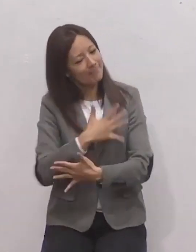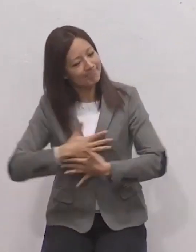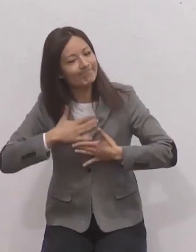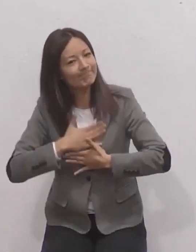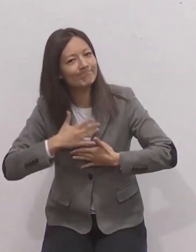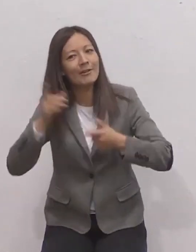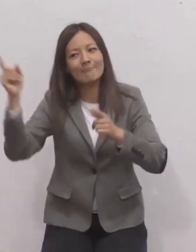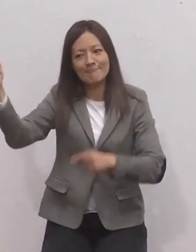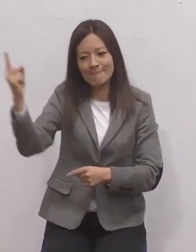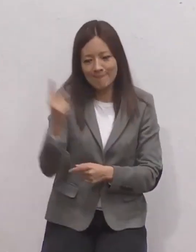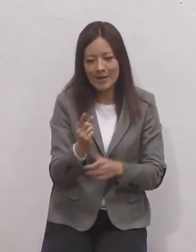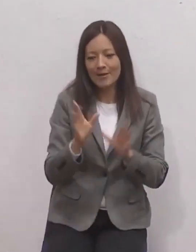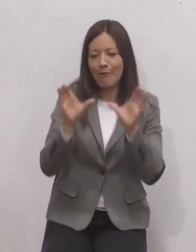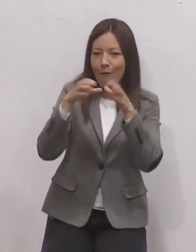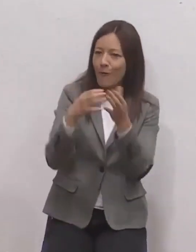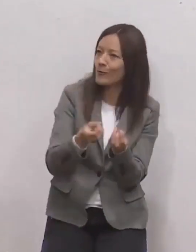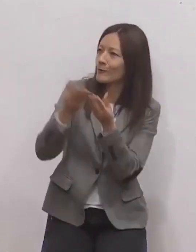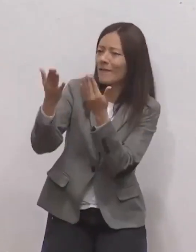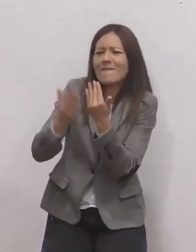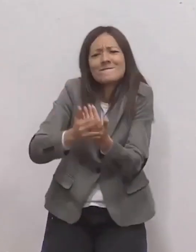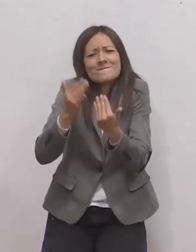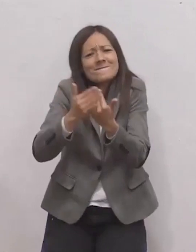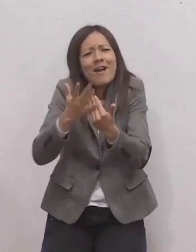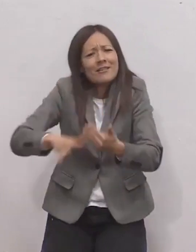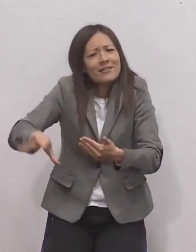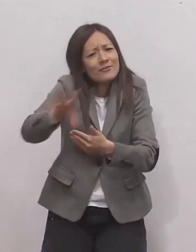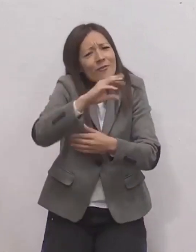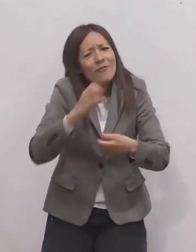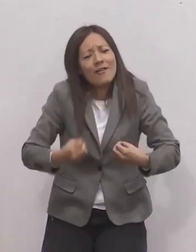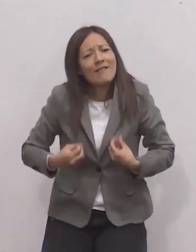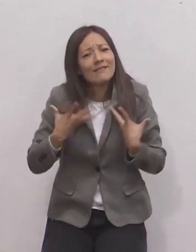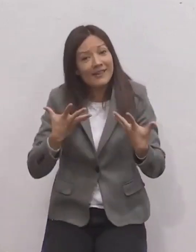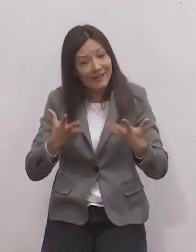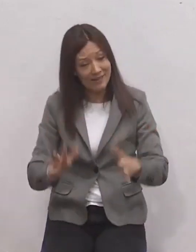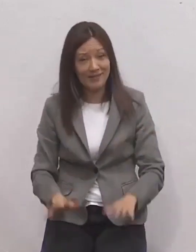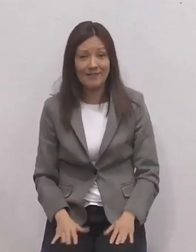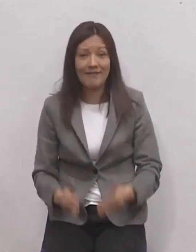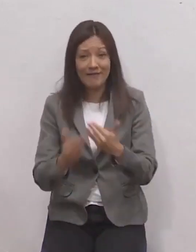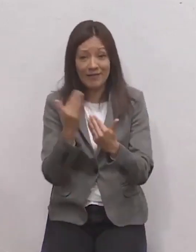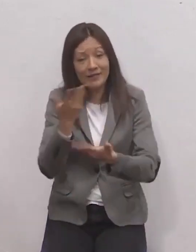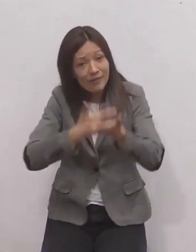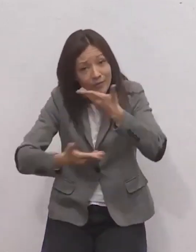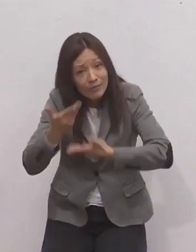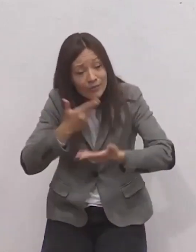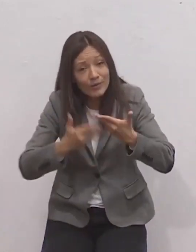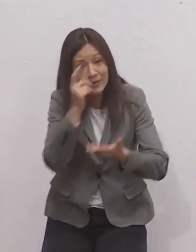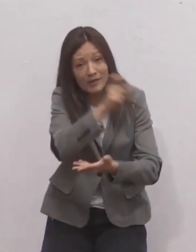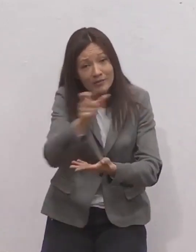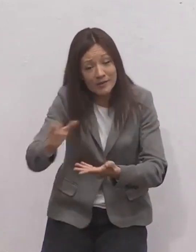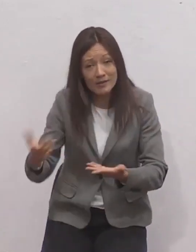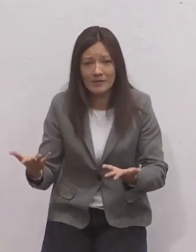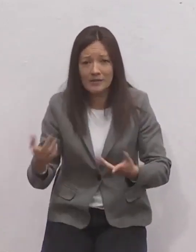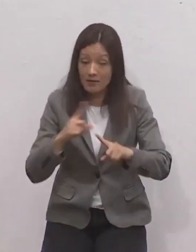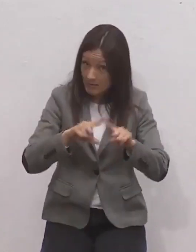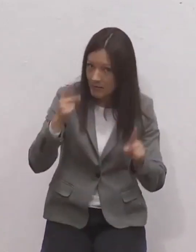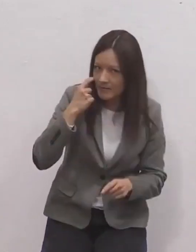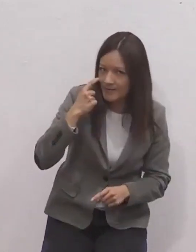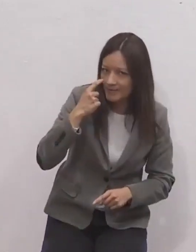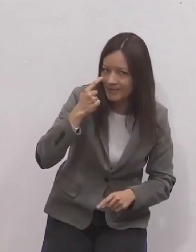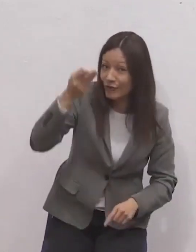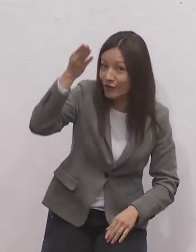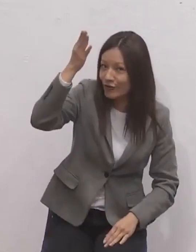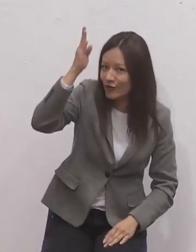pueda venir y no tenga problemas. Facilitarnos la vida, facilitarnos la comunión entre santos. Pero mire lo que hizo